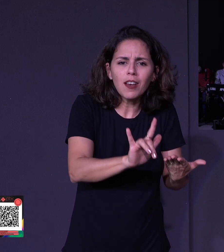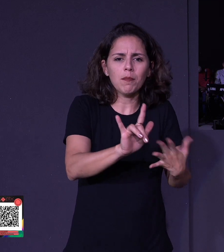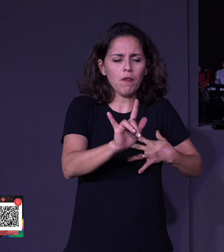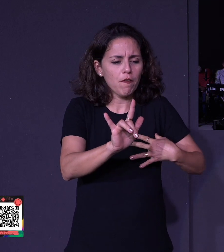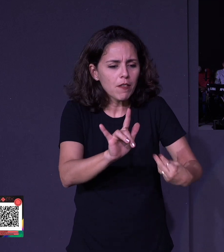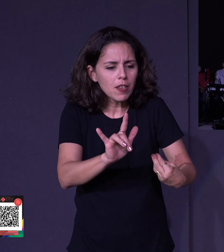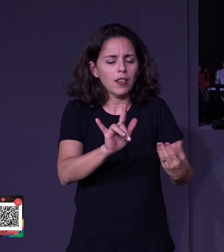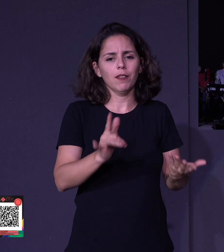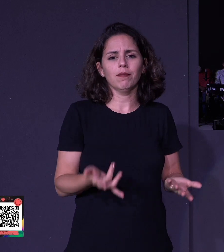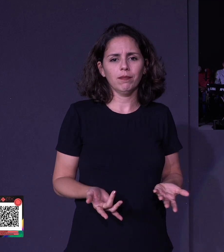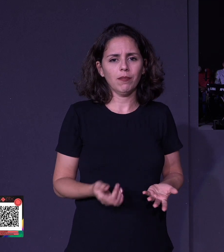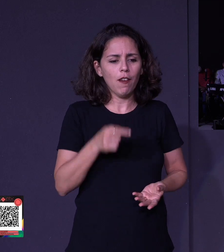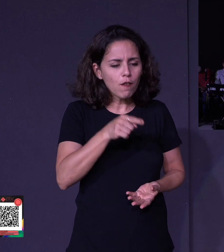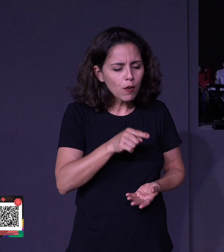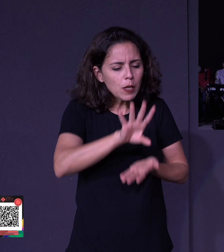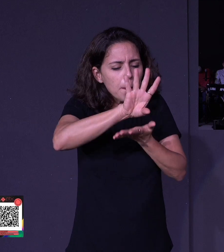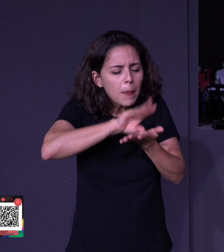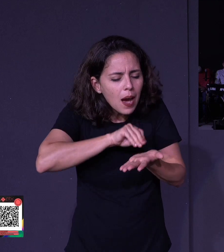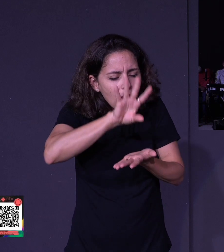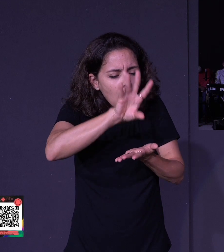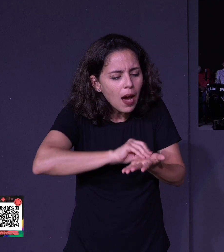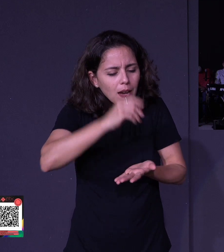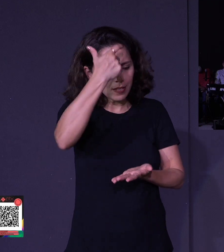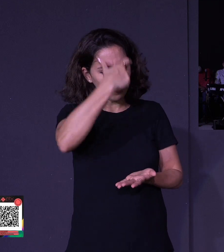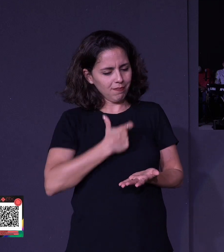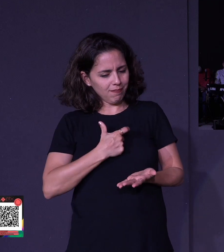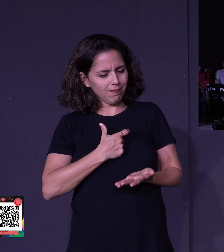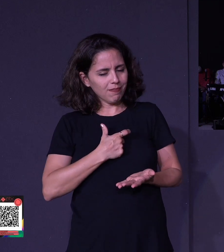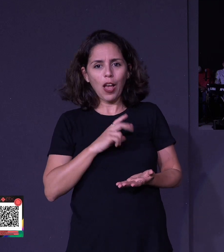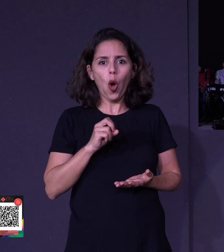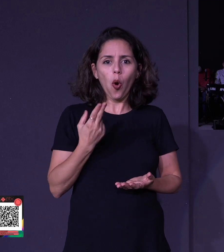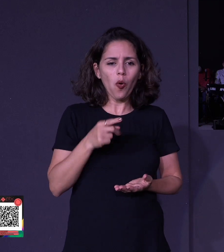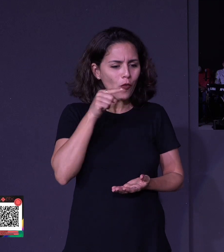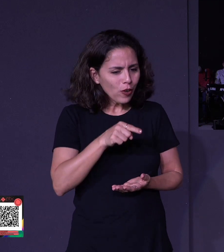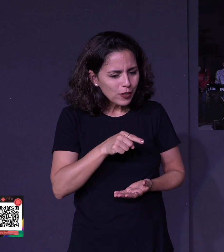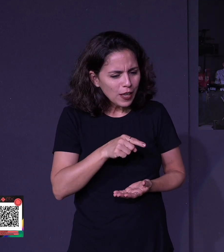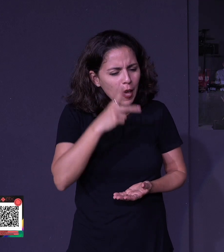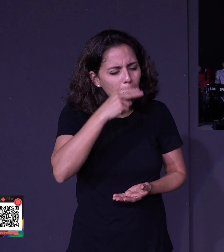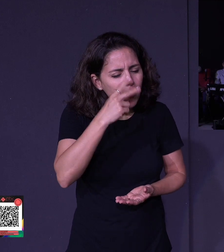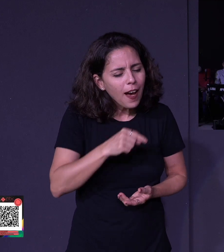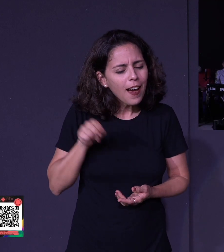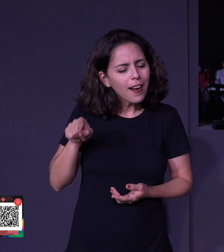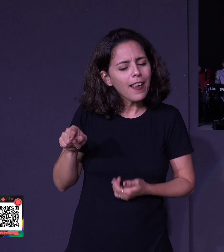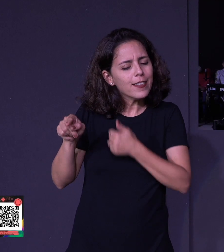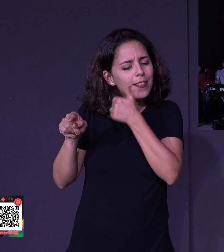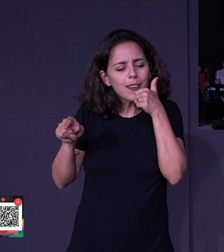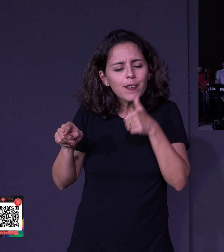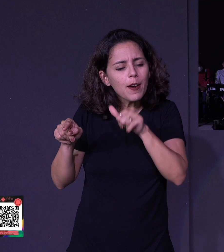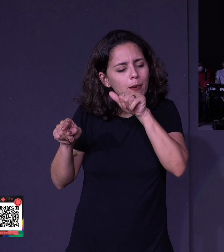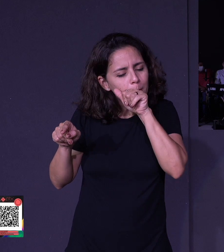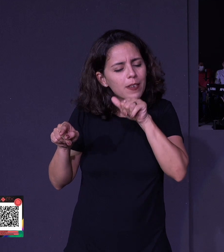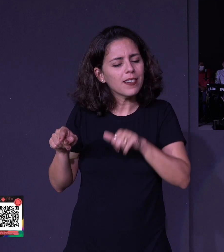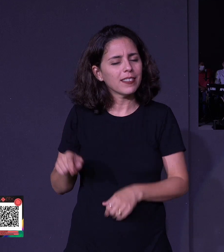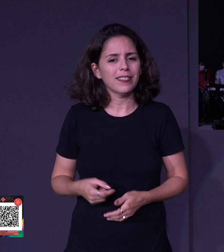Você se parece cada vez mais com seu pai. Você se parece cada vez mais com sua mãe. A palavra nos adverte,